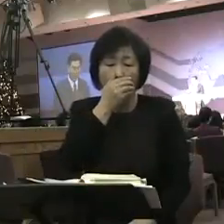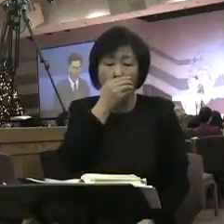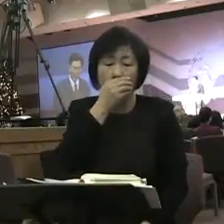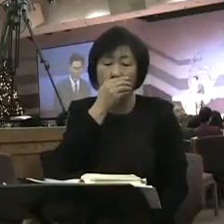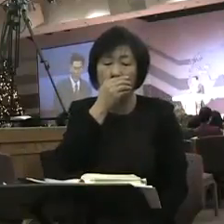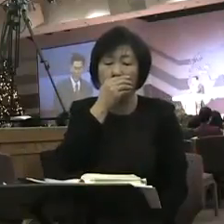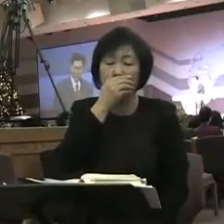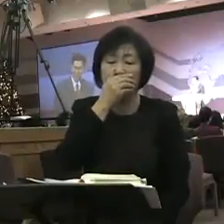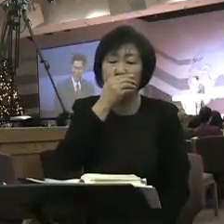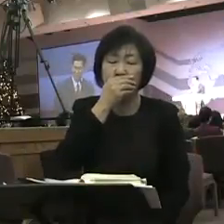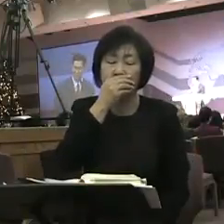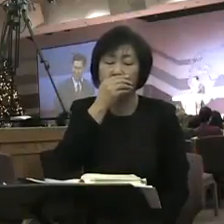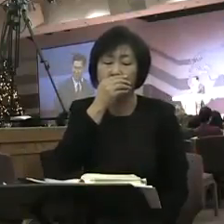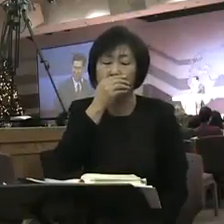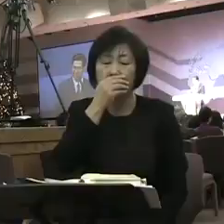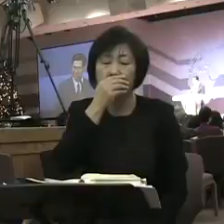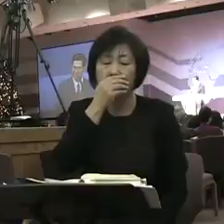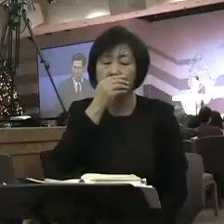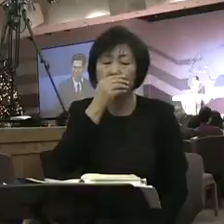여러분은요, 이 세상에서 살아가시면서